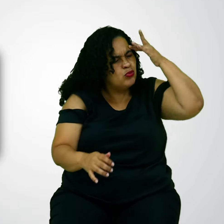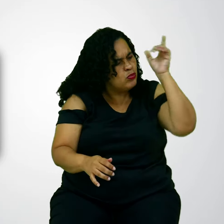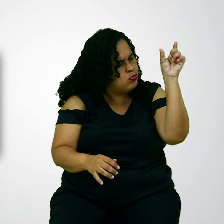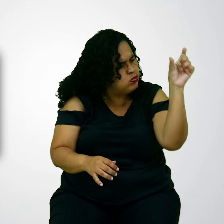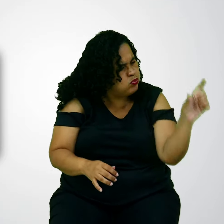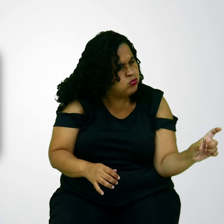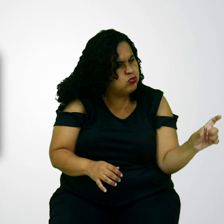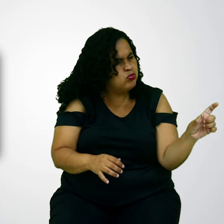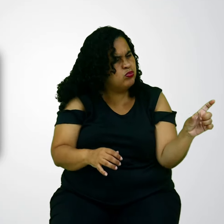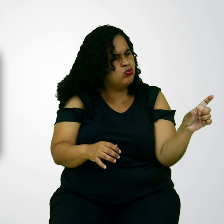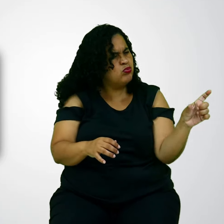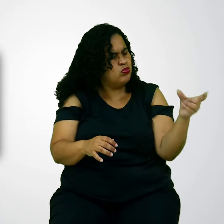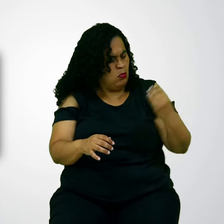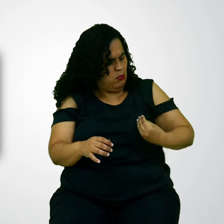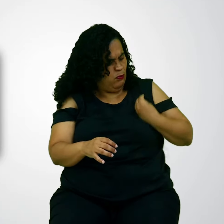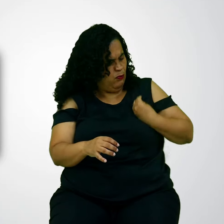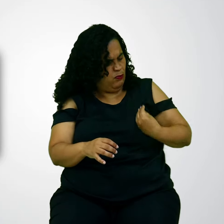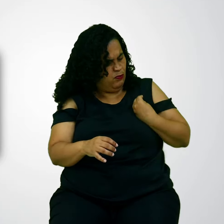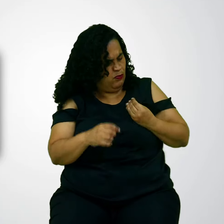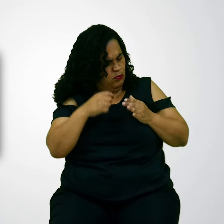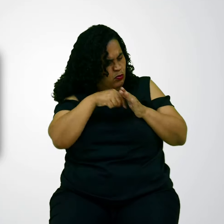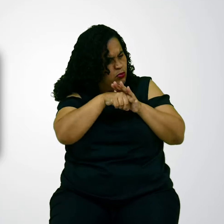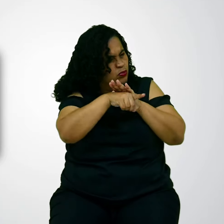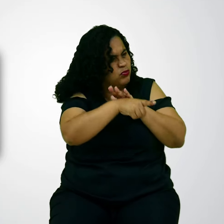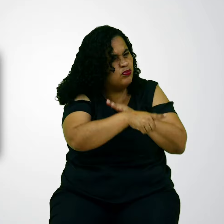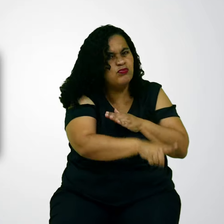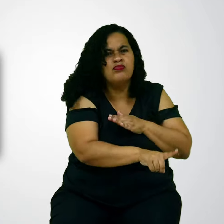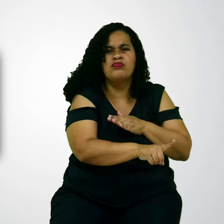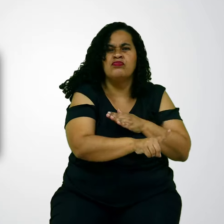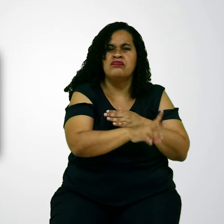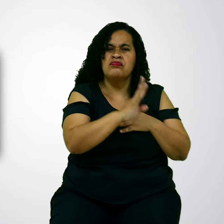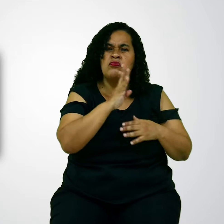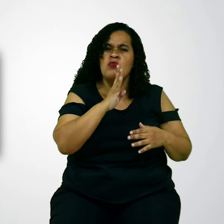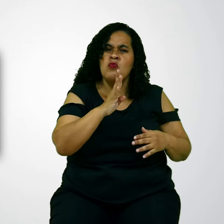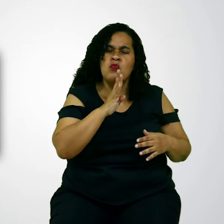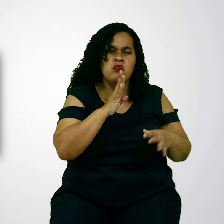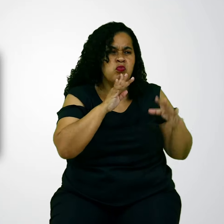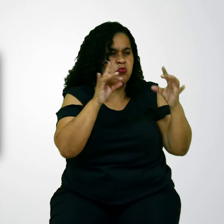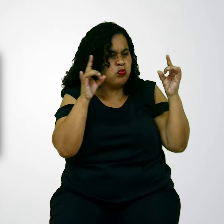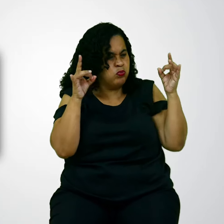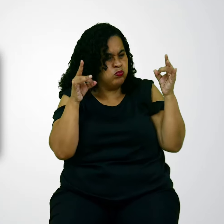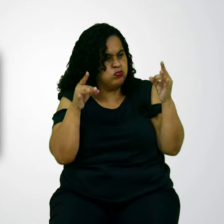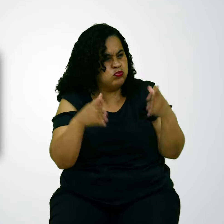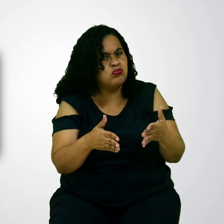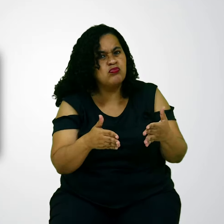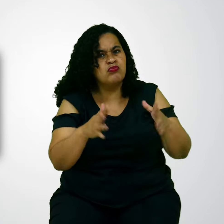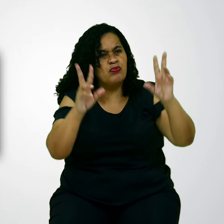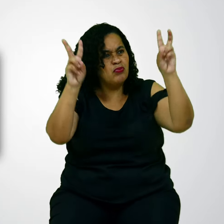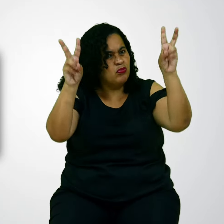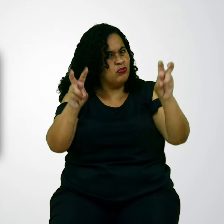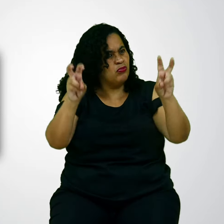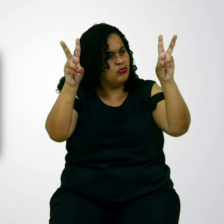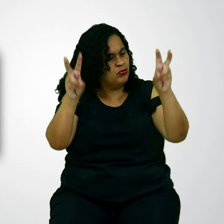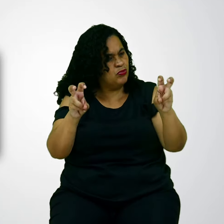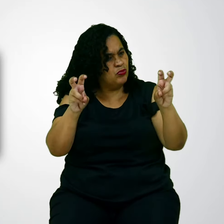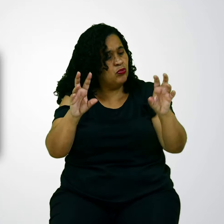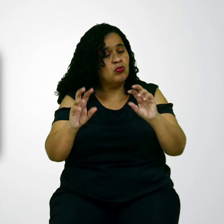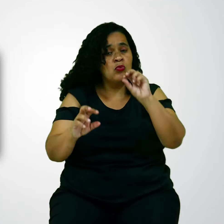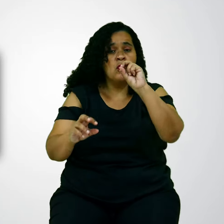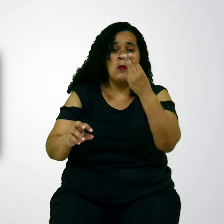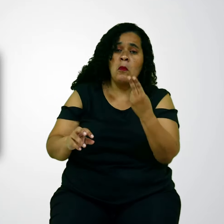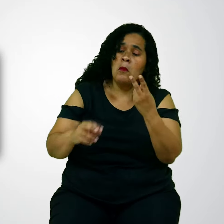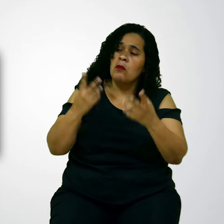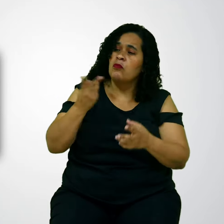profundidade, conhece a sua área específica onde você está atuando hoje na igreja, ou você fala assim, olha, eu faço